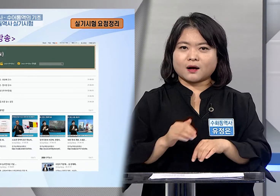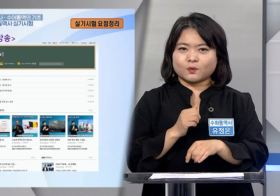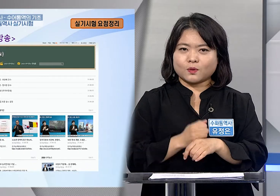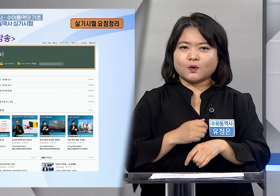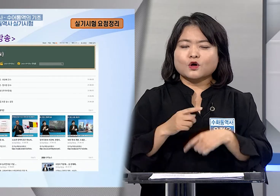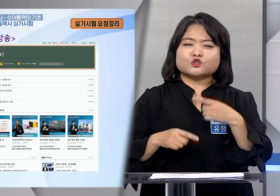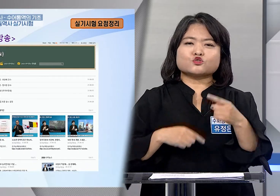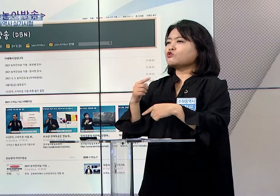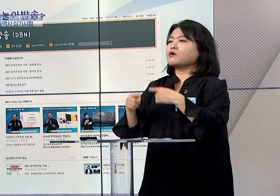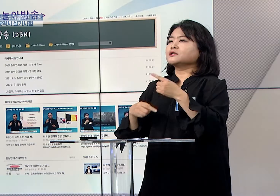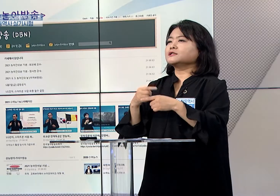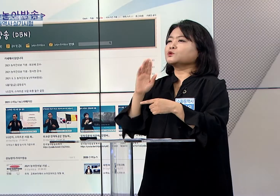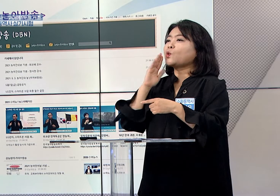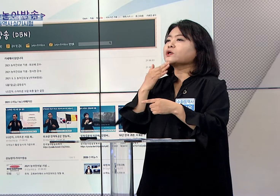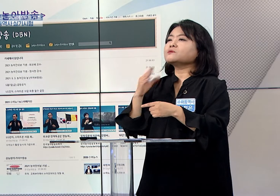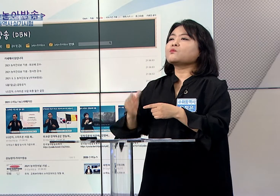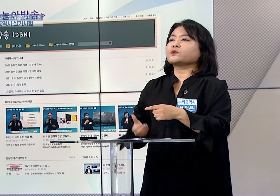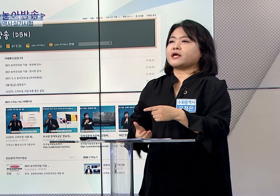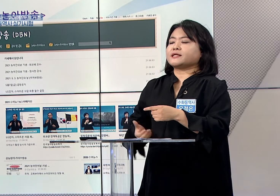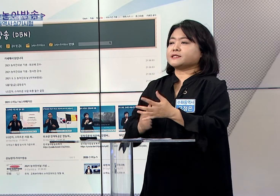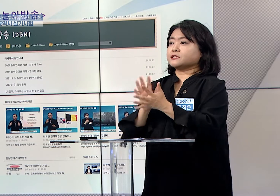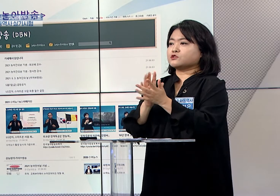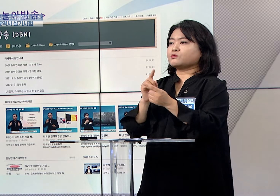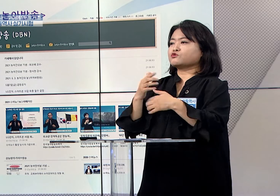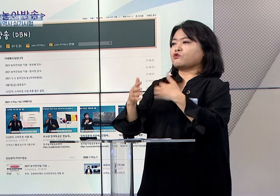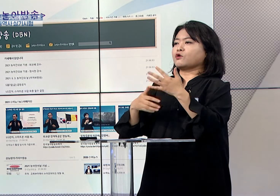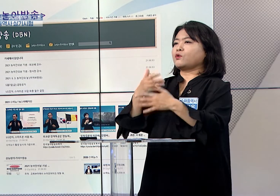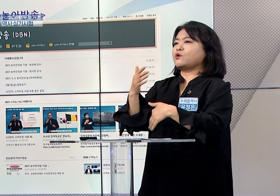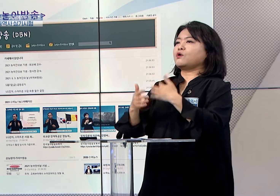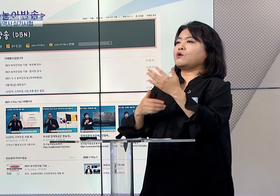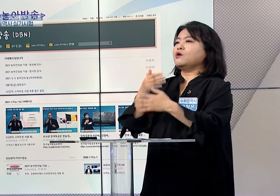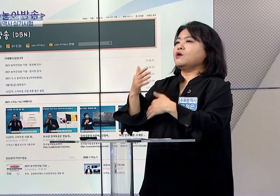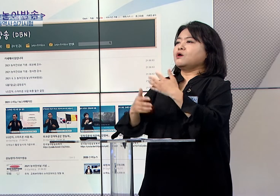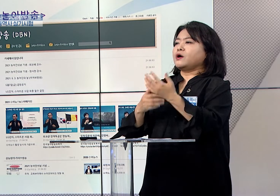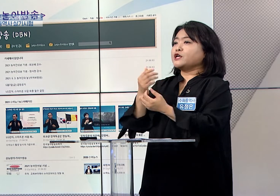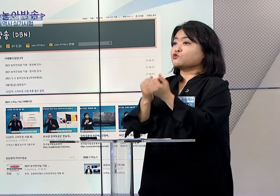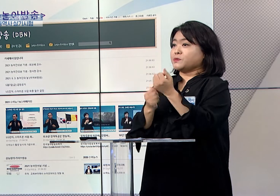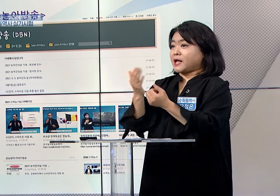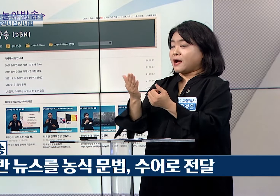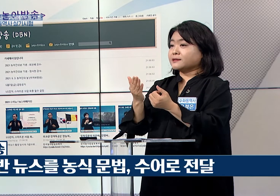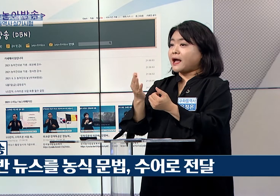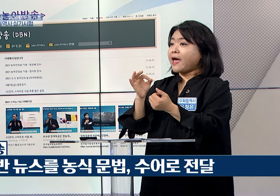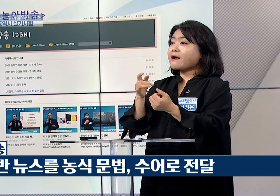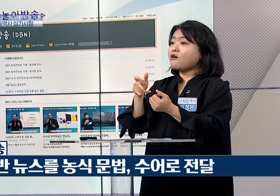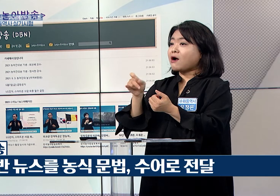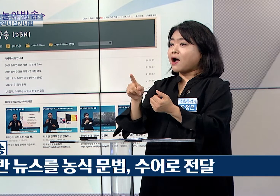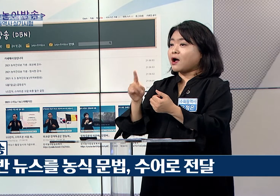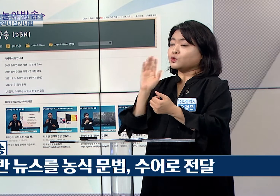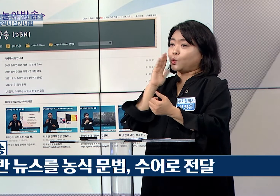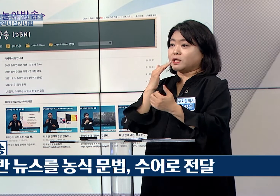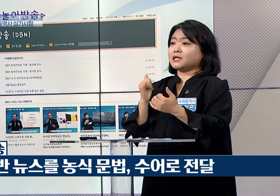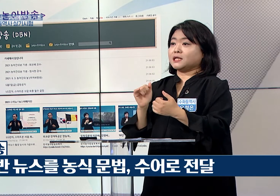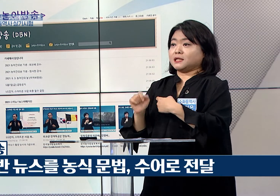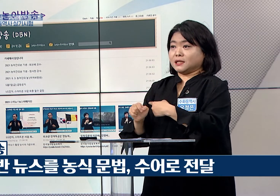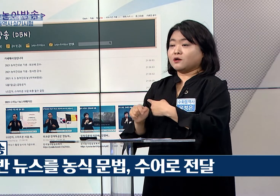재해석하고 수어를 농인 모델이 직접 수어로 해줍니다. 그러니까 앵커가 농인인